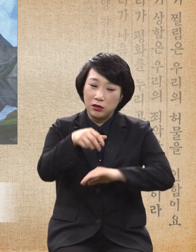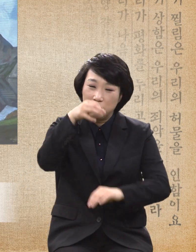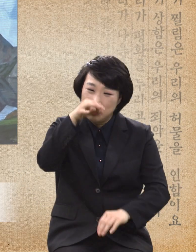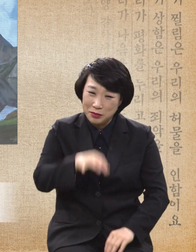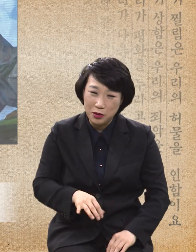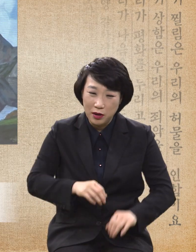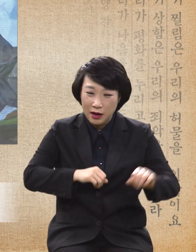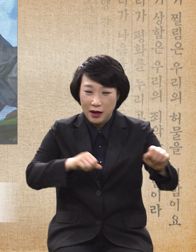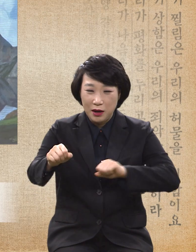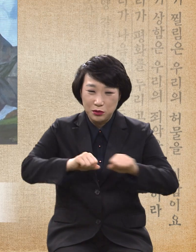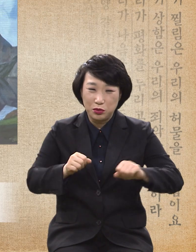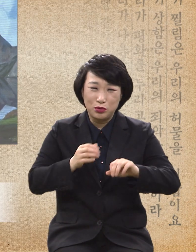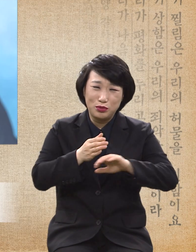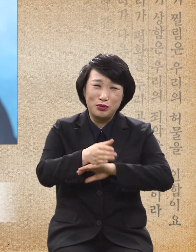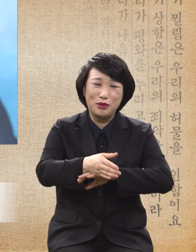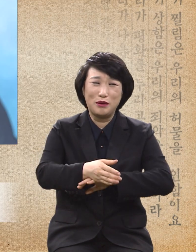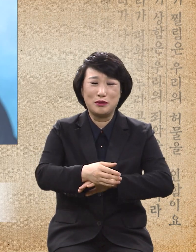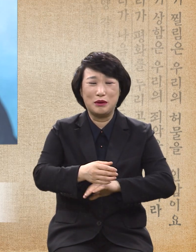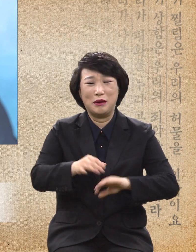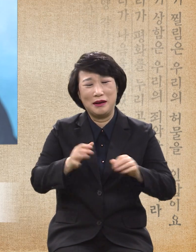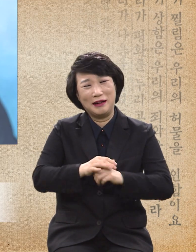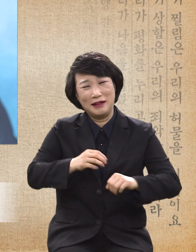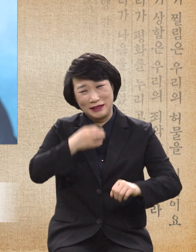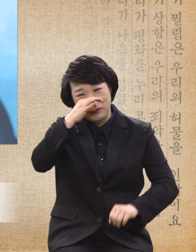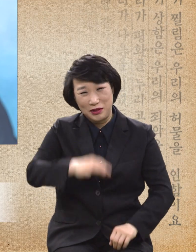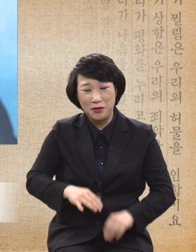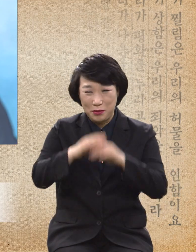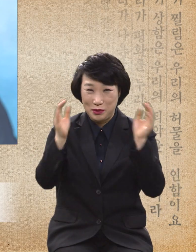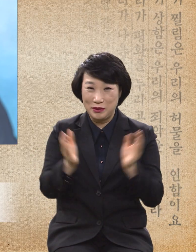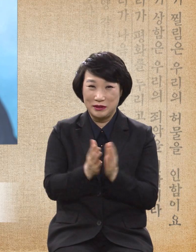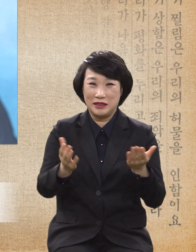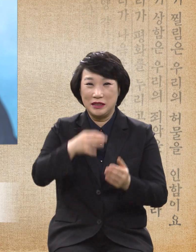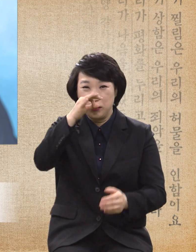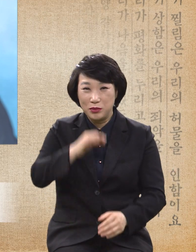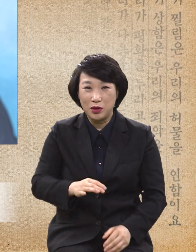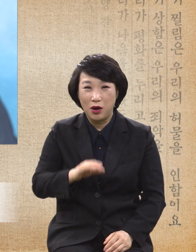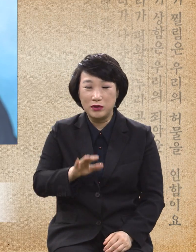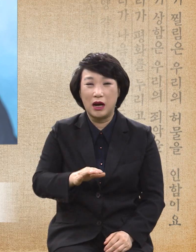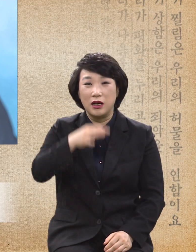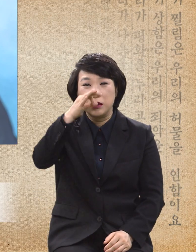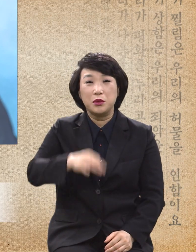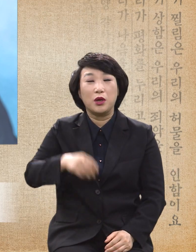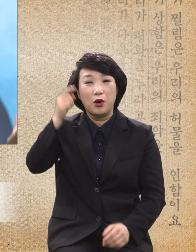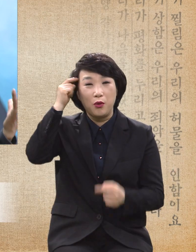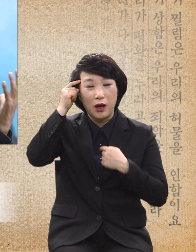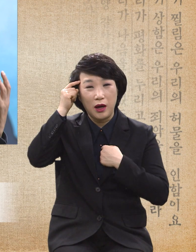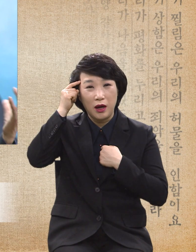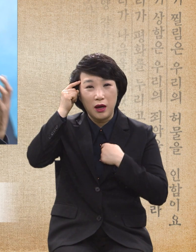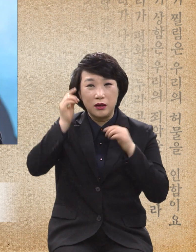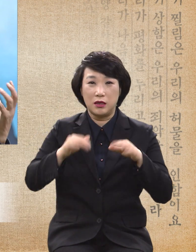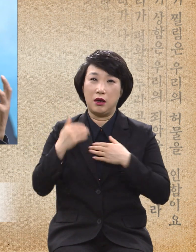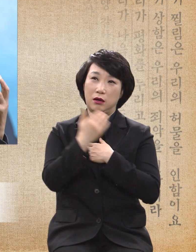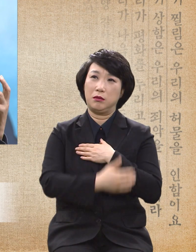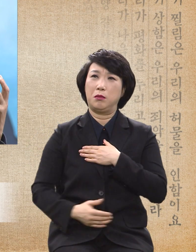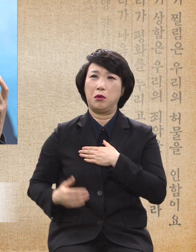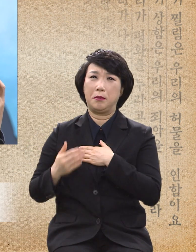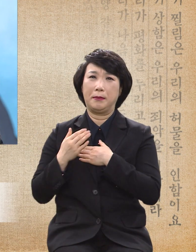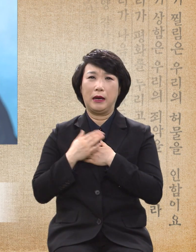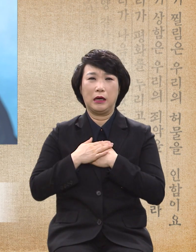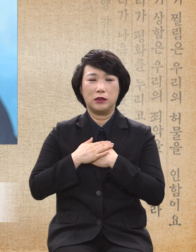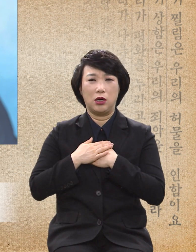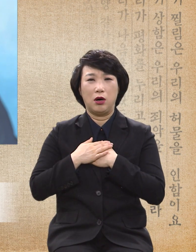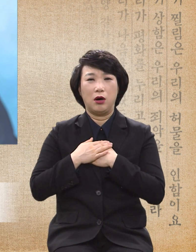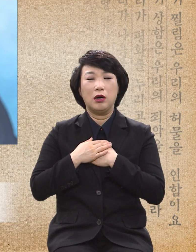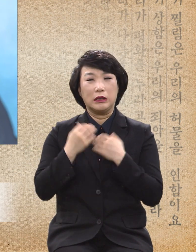힘들고 행동하기도 힘들고 배사가 힘들고 그 힘든 이유가 뭐냐? 몸에서